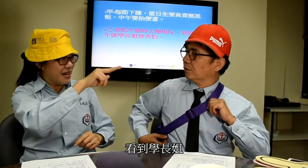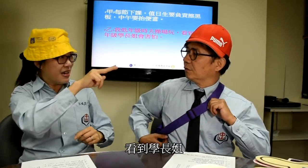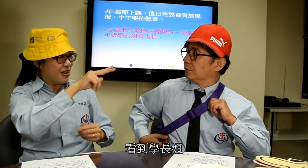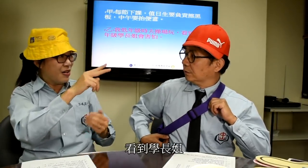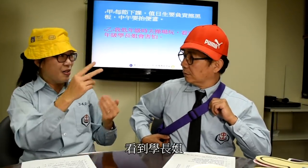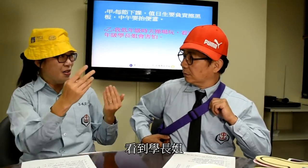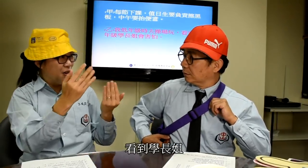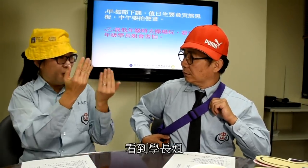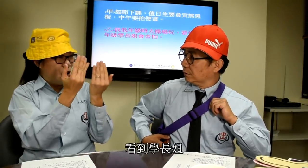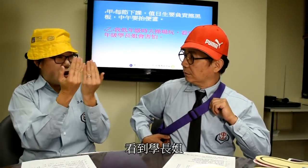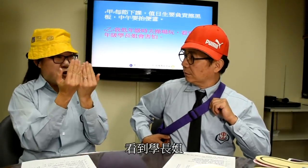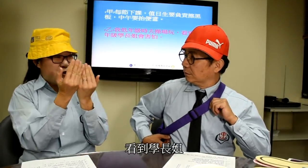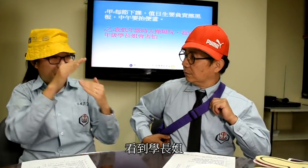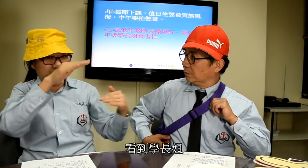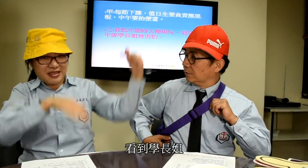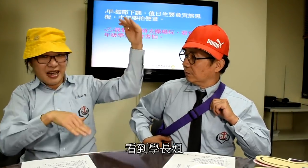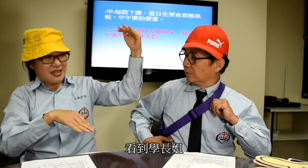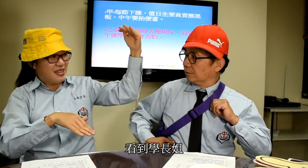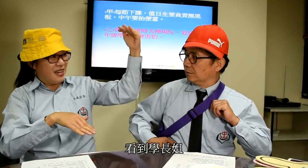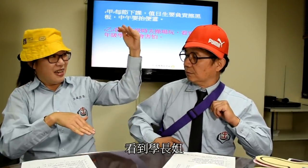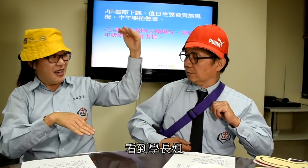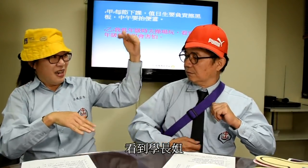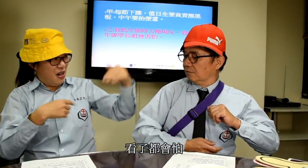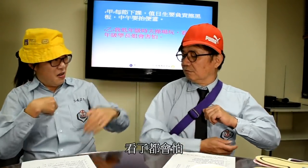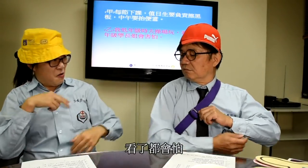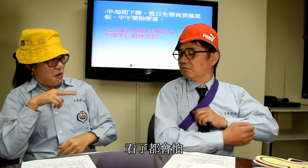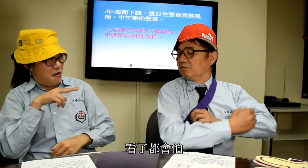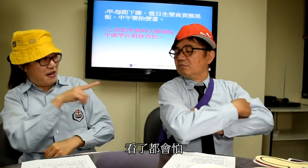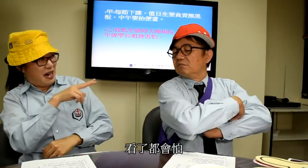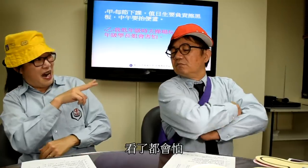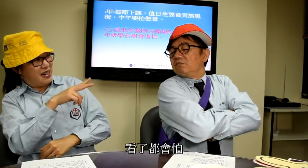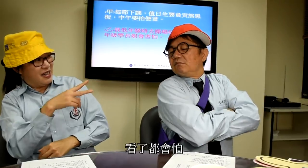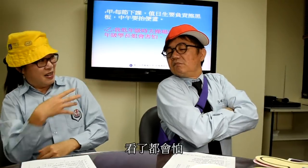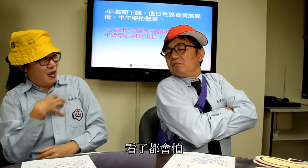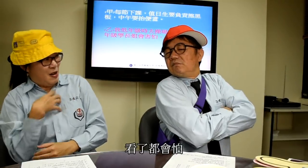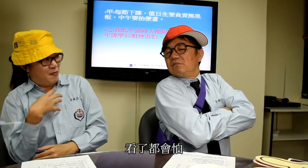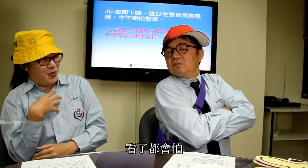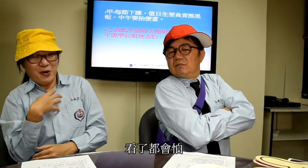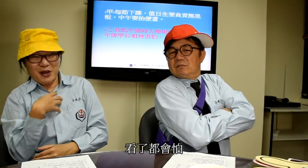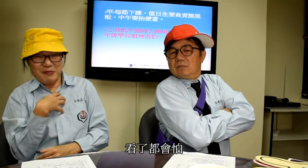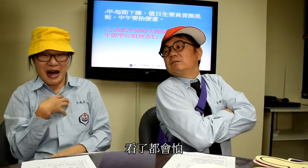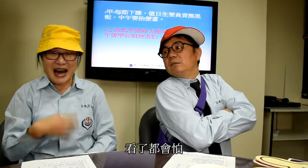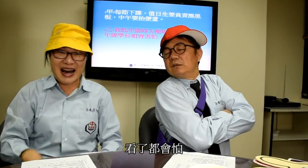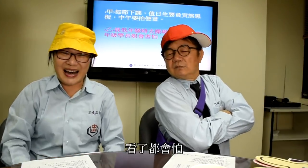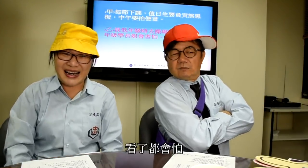到学长姐，我看了都会怕。